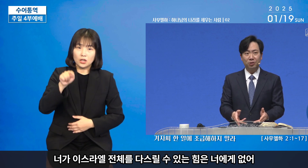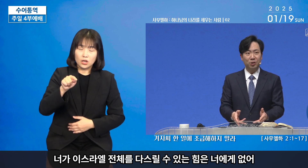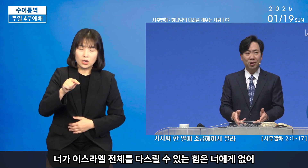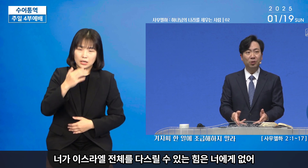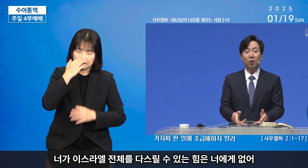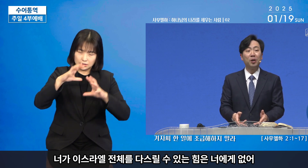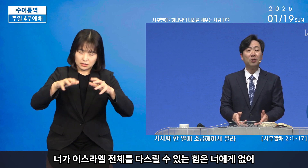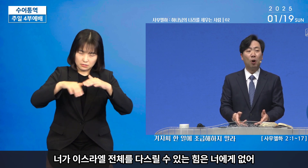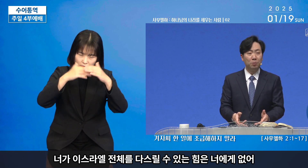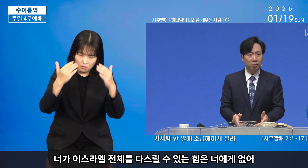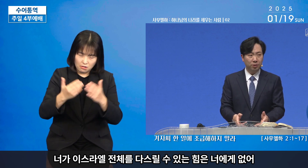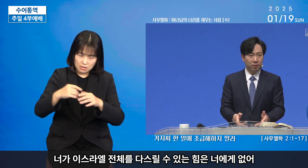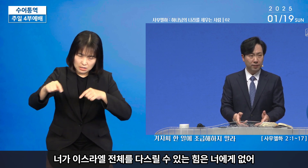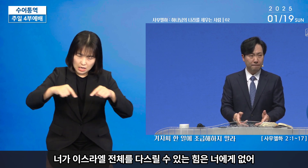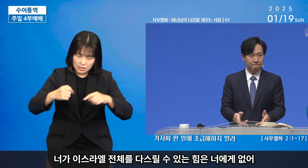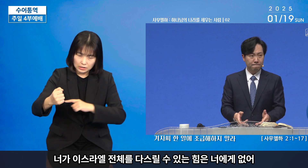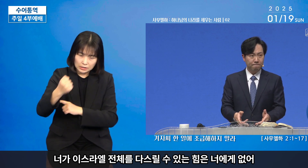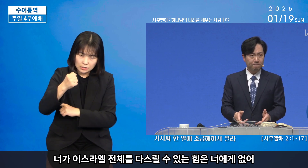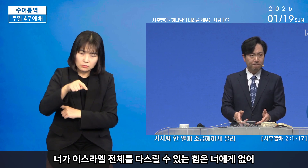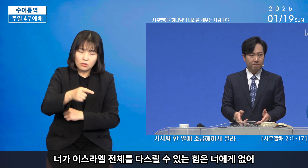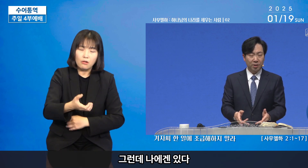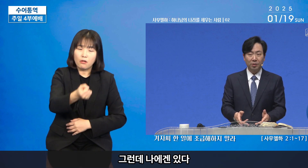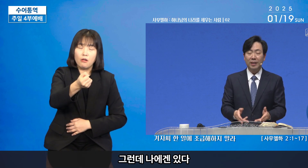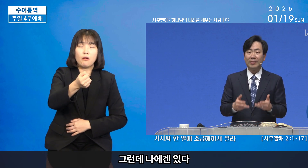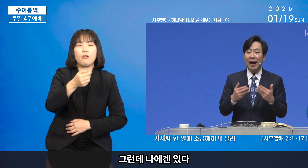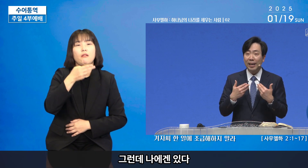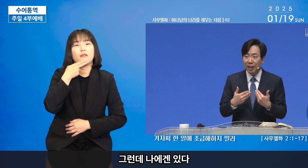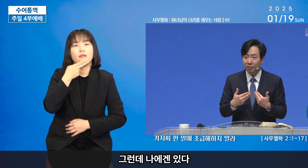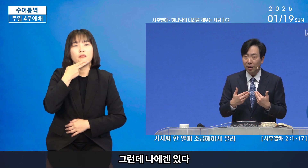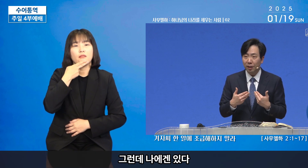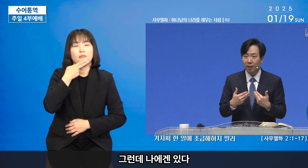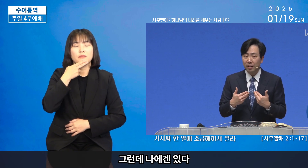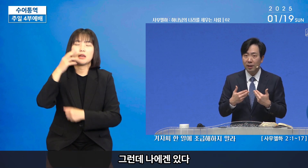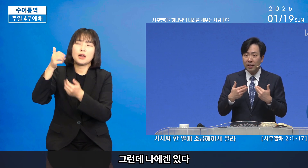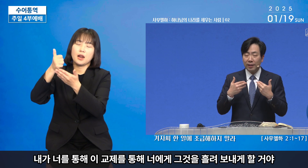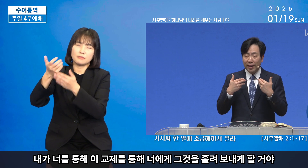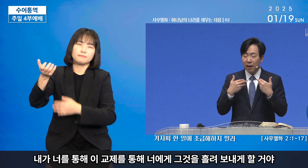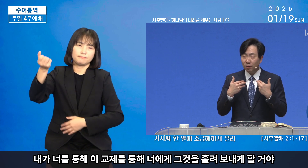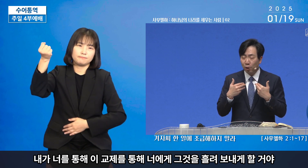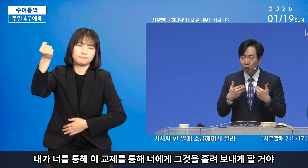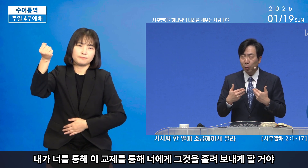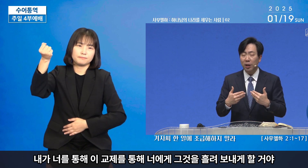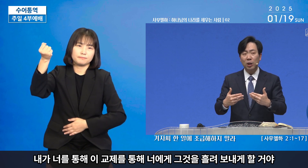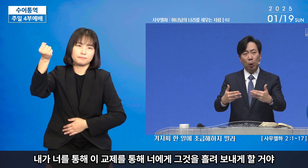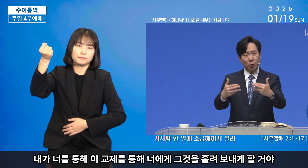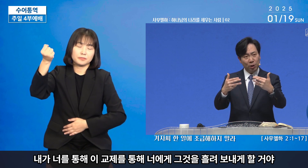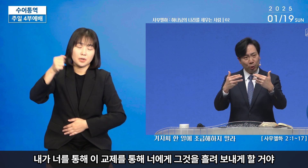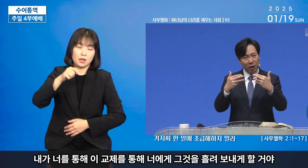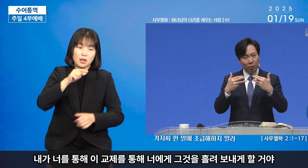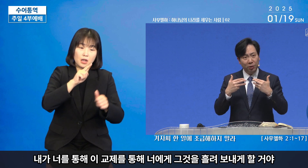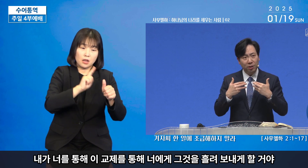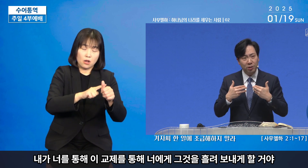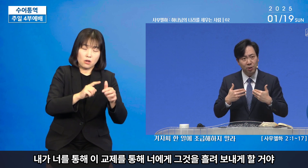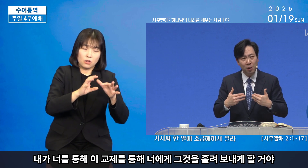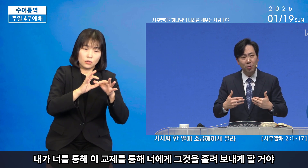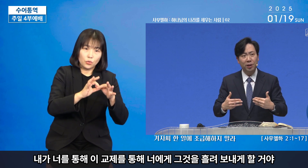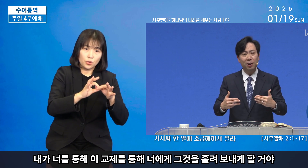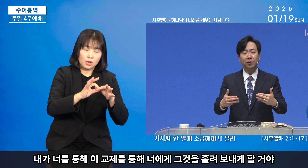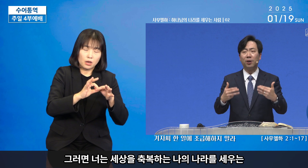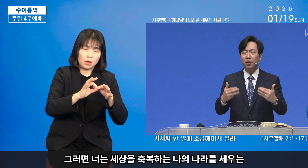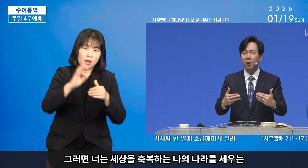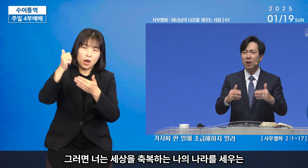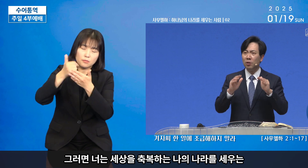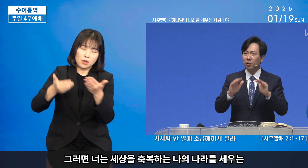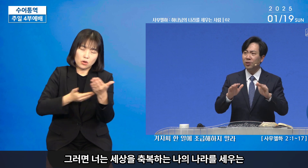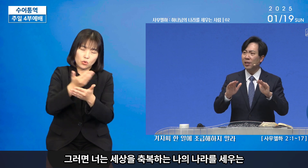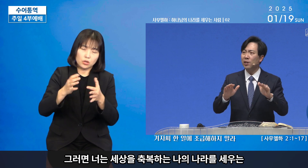다스릴 수 있는 힘은 너에게는 없어요. 그런데 나에게 있다. 내가 너를 통해, 이 교제를 통해 너에게 그것을 흘려보내게 할